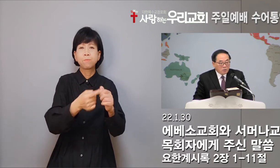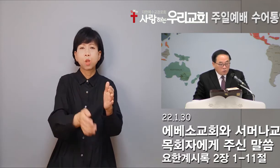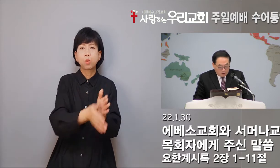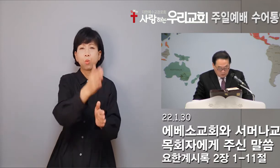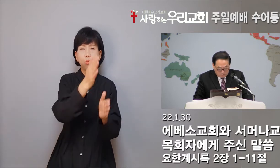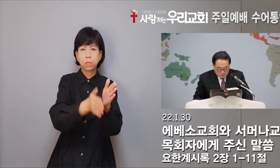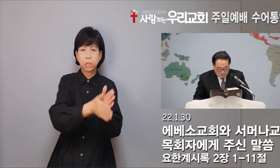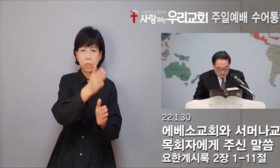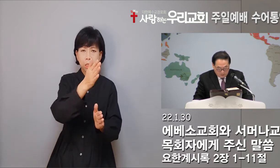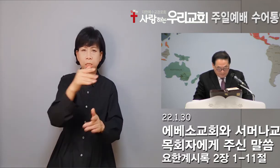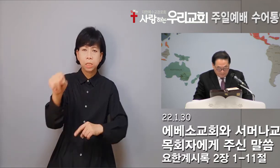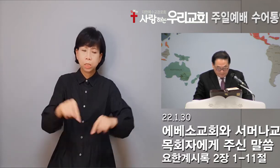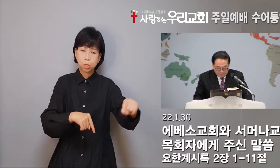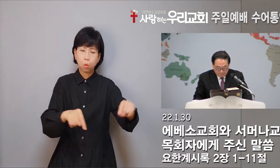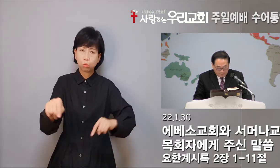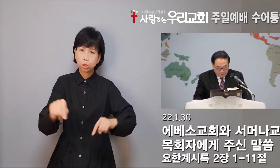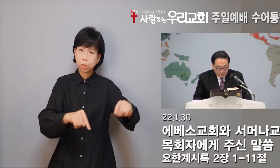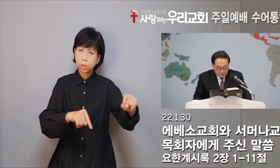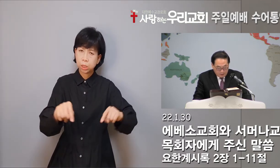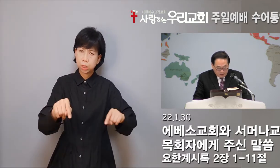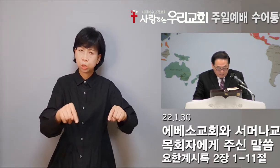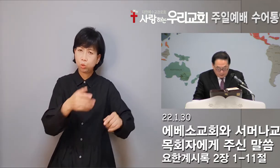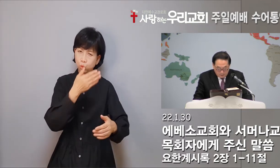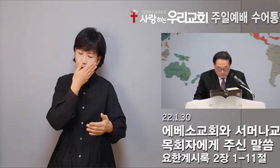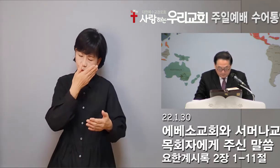중요한 도시였던 것입니다.